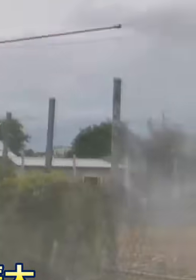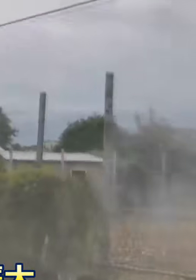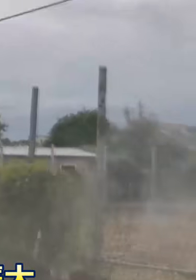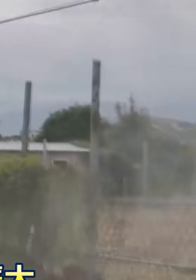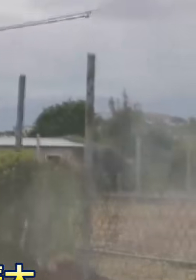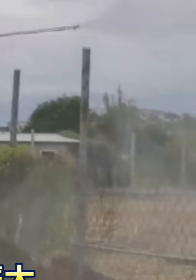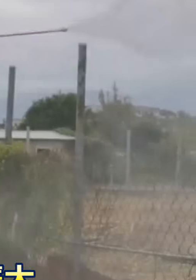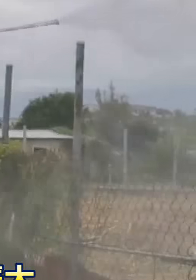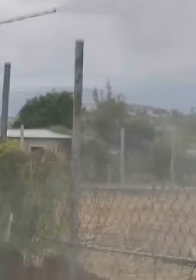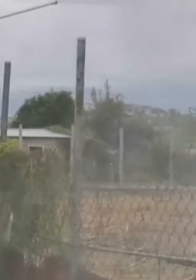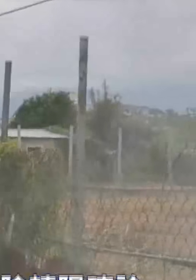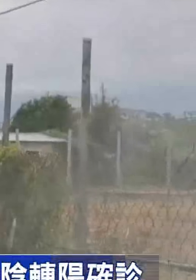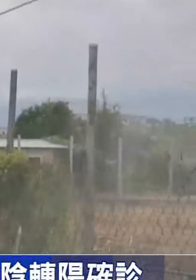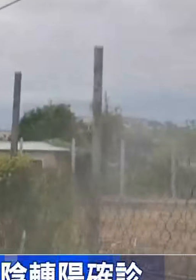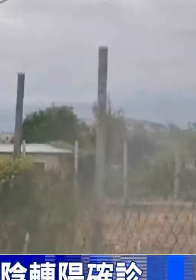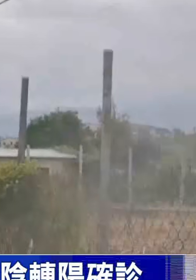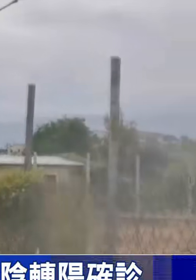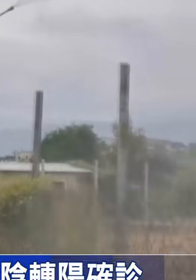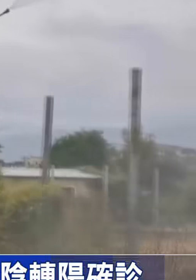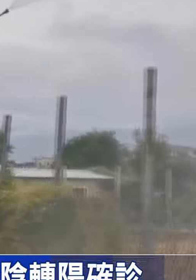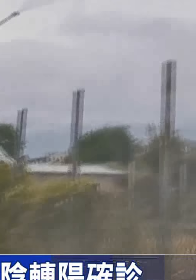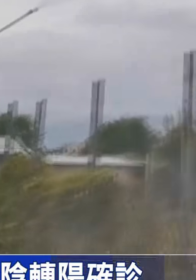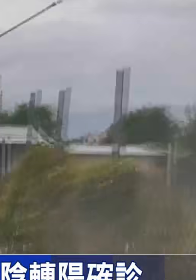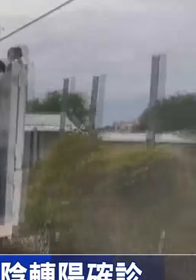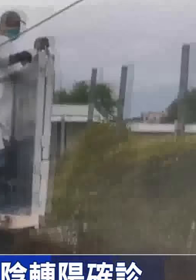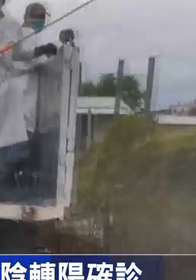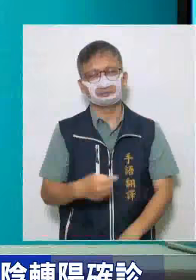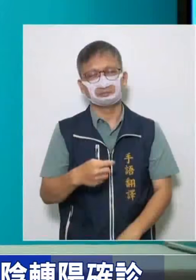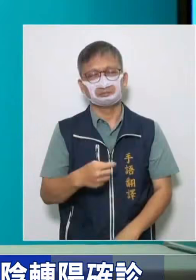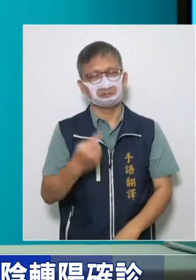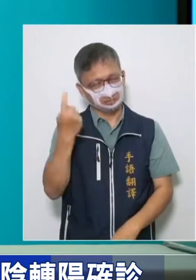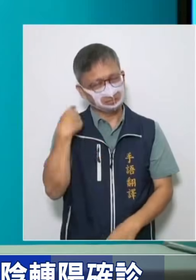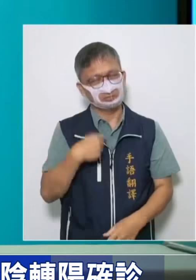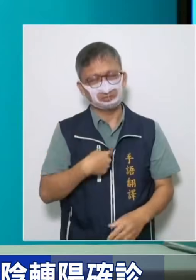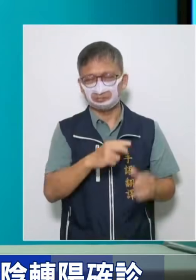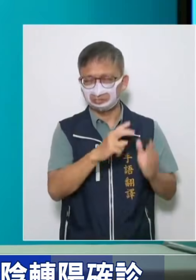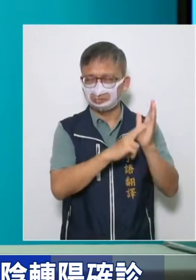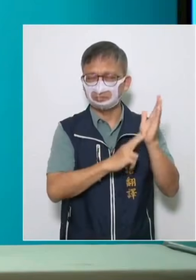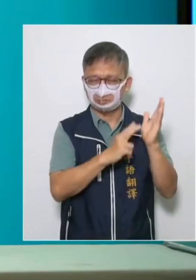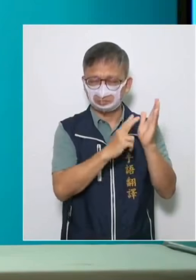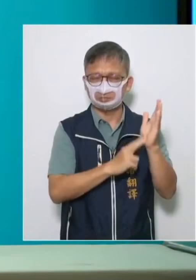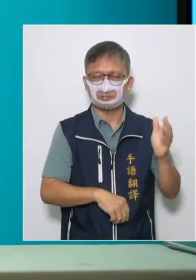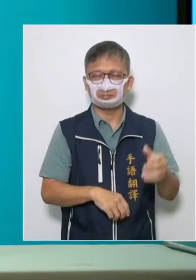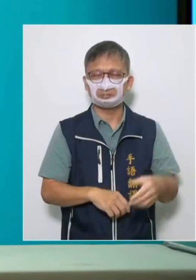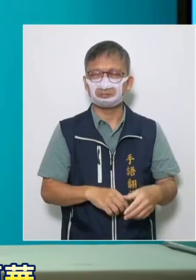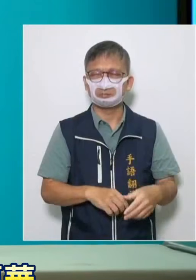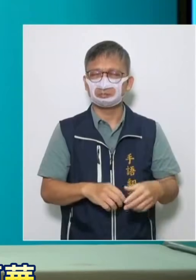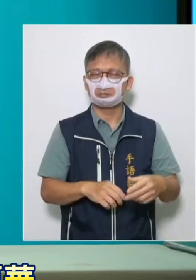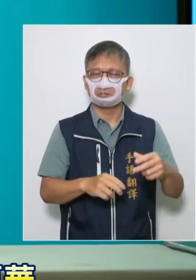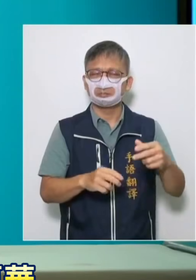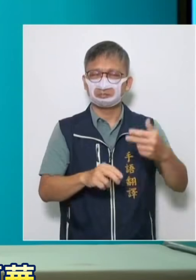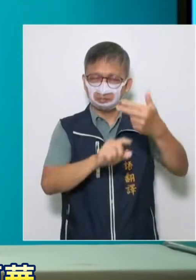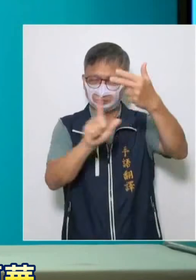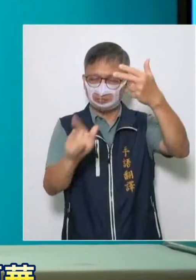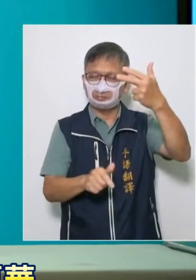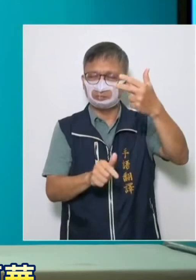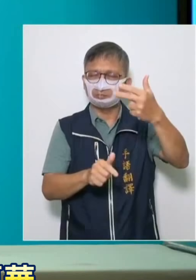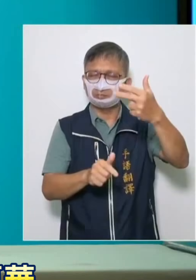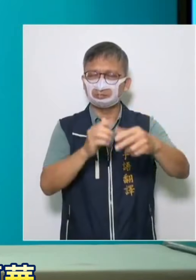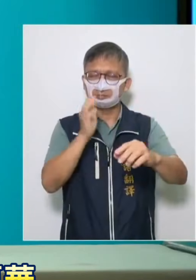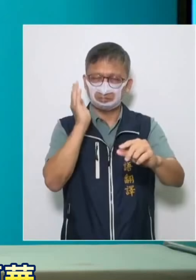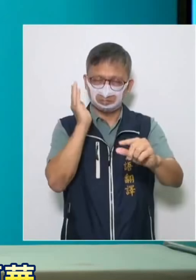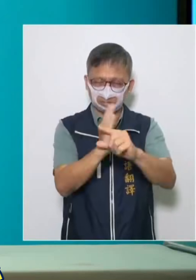扩大。 而嘉义县也在下午的记者会上公布确诊者足迹。 他在7月中旬以前大概都居住在台北万